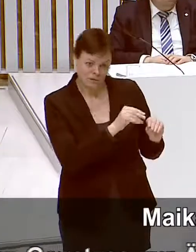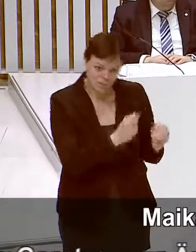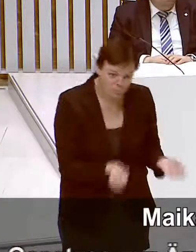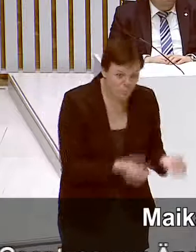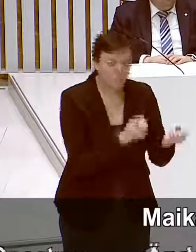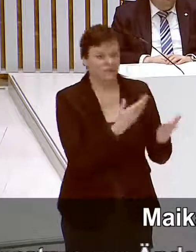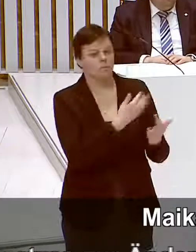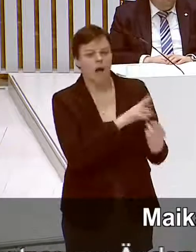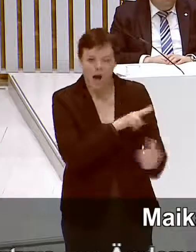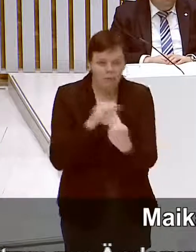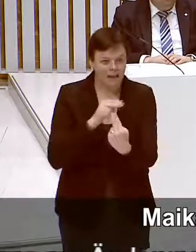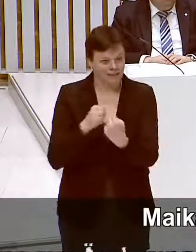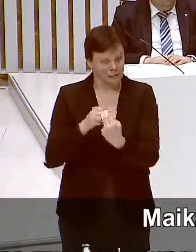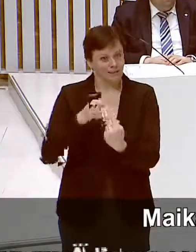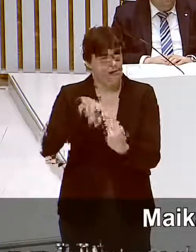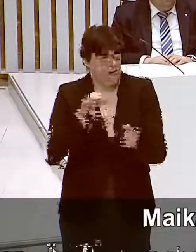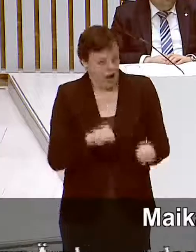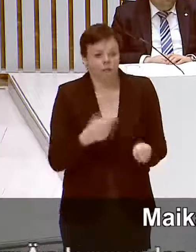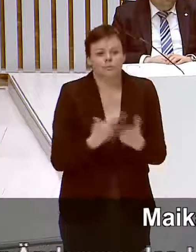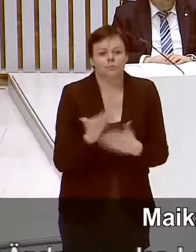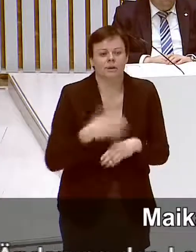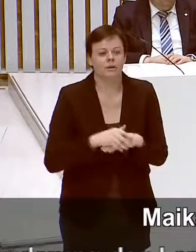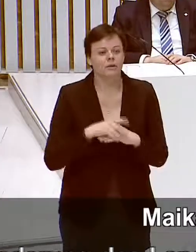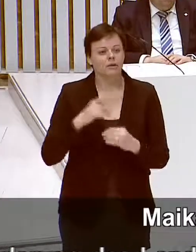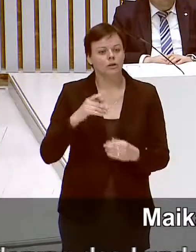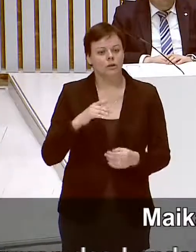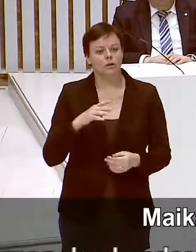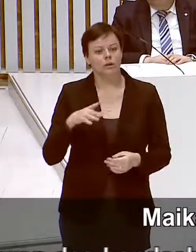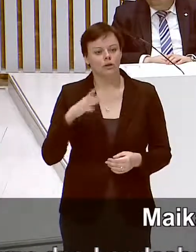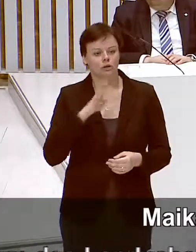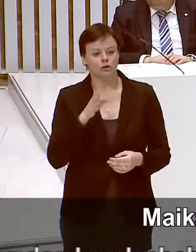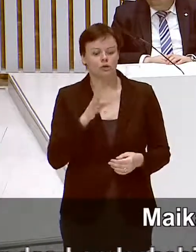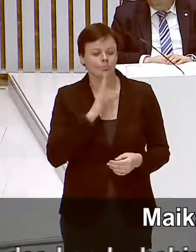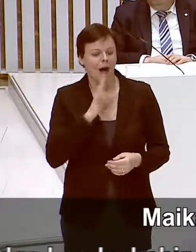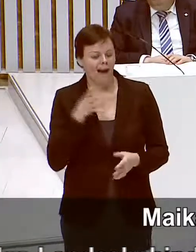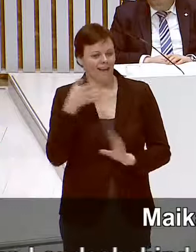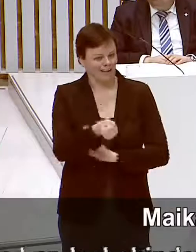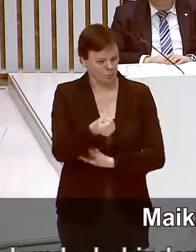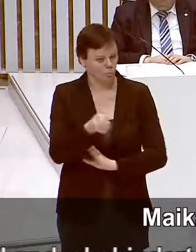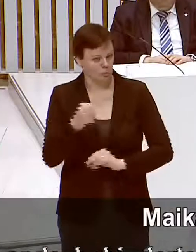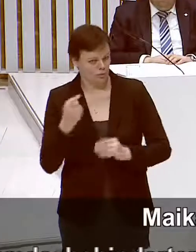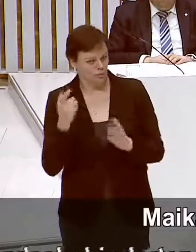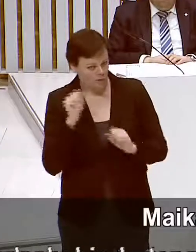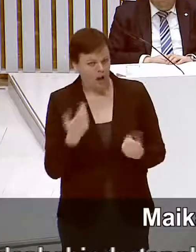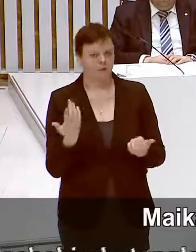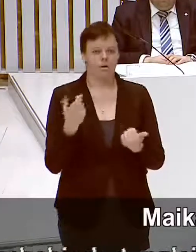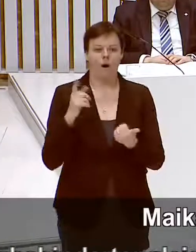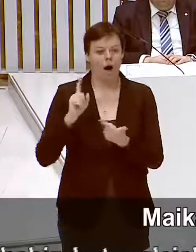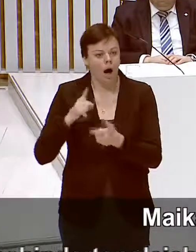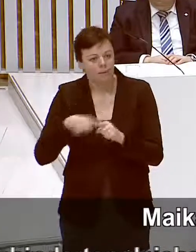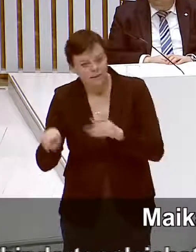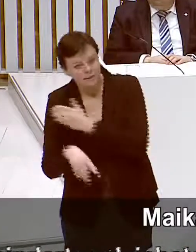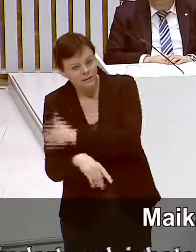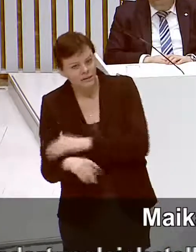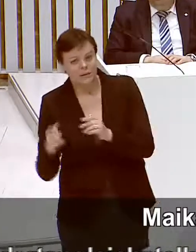massentauglich, wie zum Beispiel die Spracherkennung. Aber während sie auf der einen Seite als Gefahr für